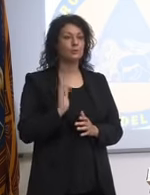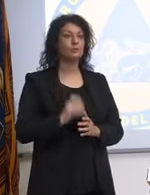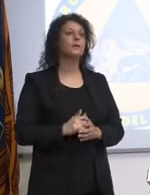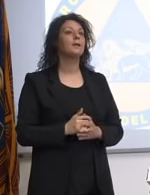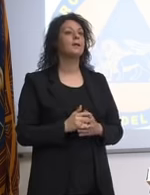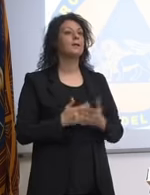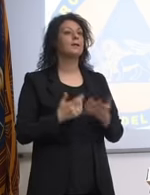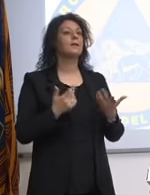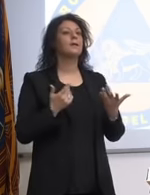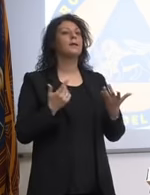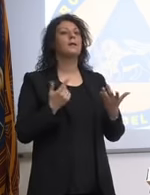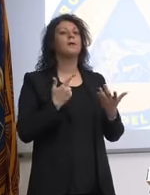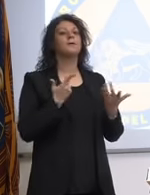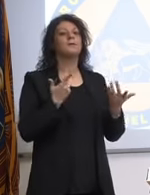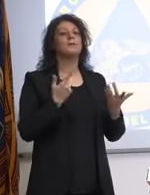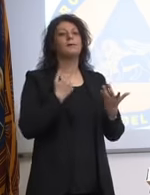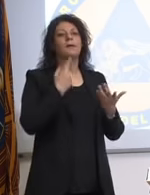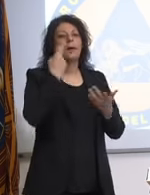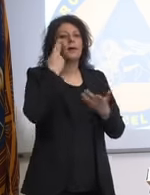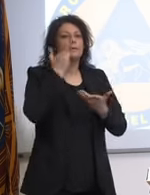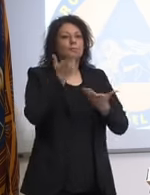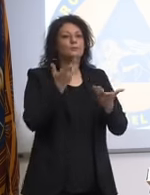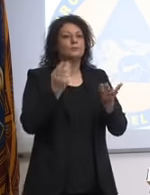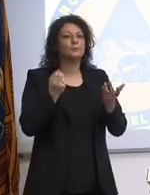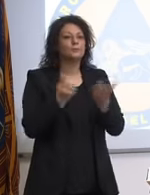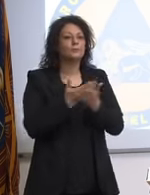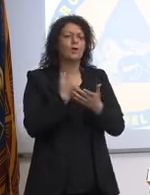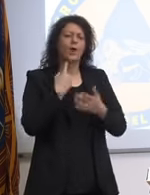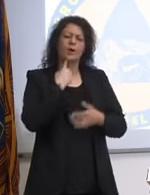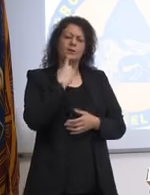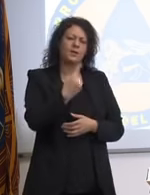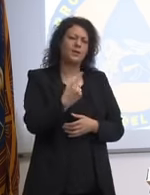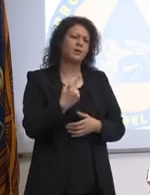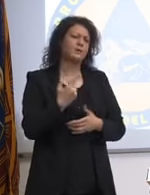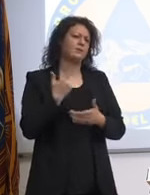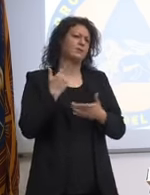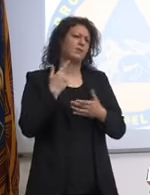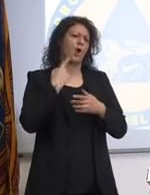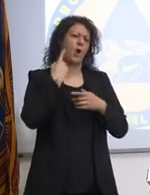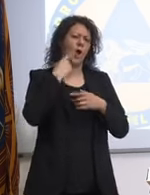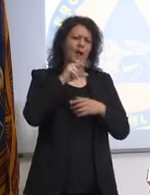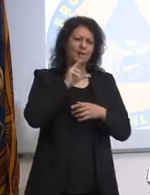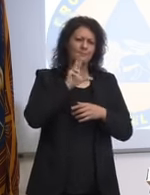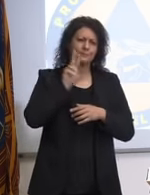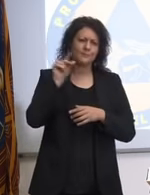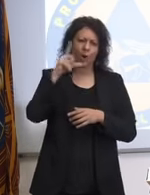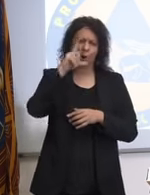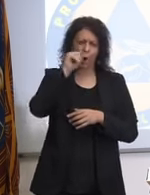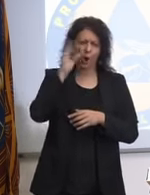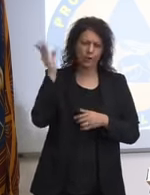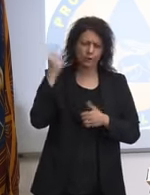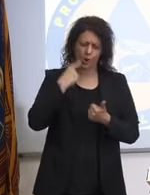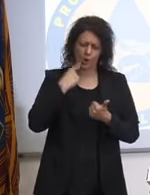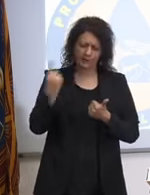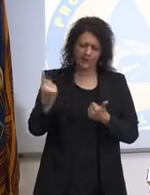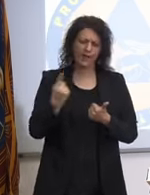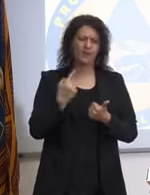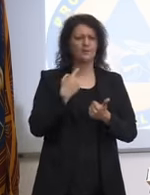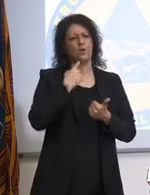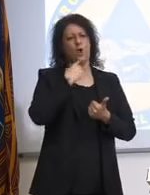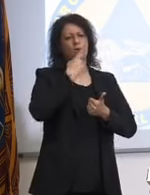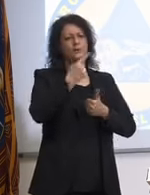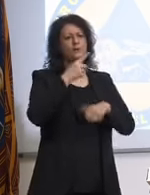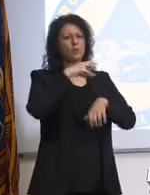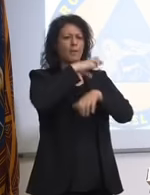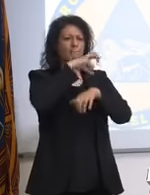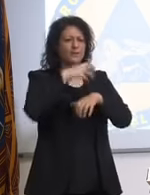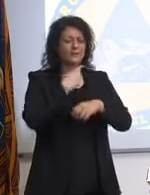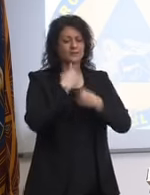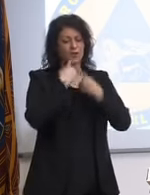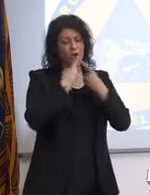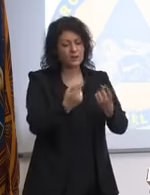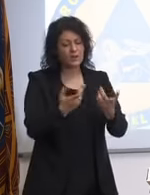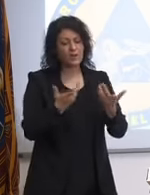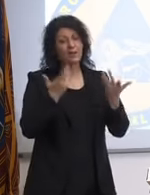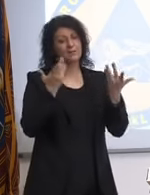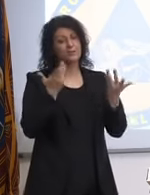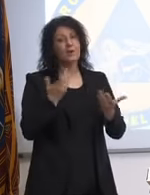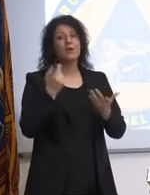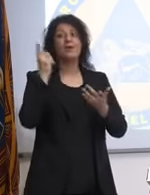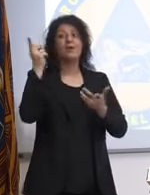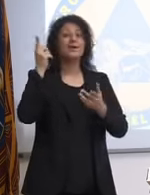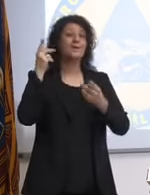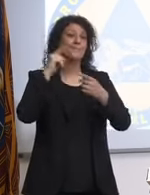come funzionava, avete visto, cioè l'ho detto fino alla fine, l'ho detto al Presidente del Consiglio, l'ho detto ai ministri, ho detto guardate che se aprite